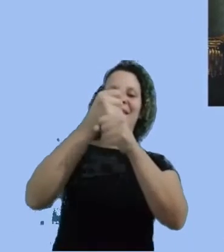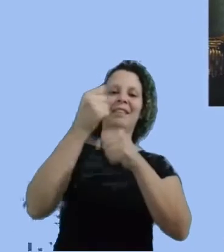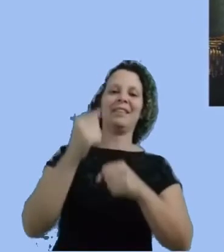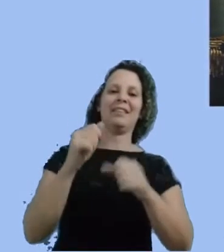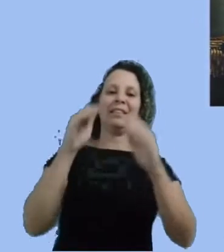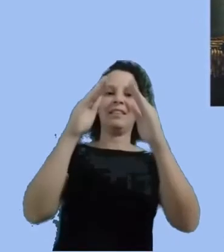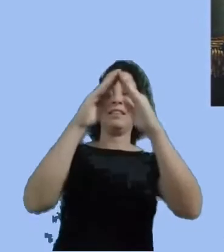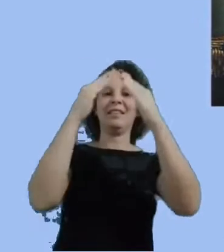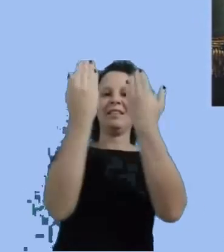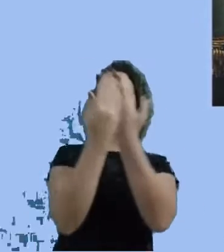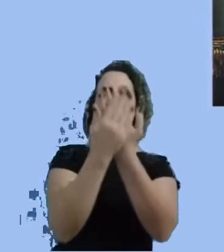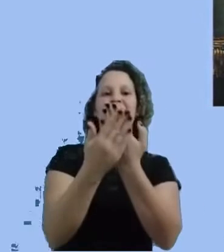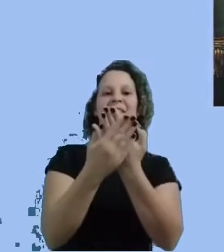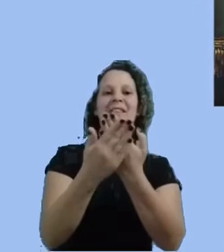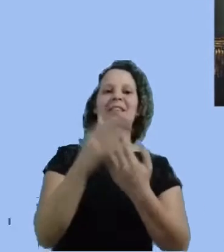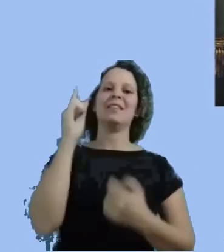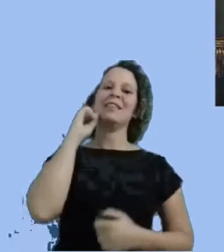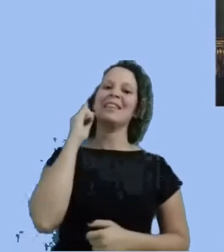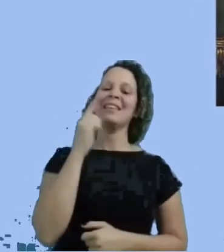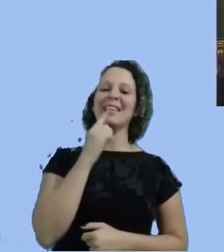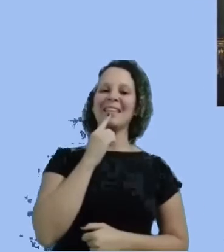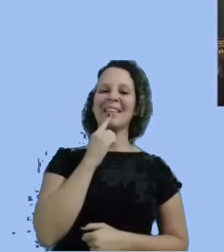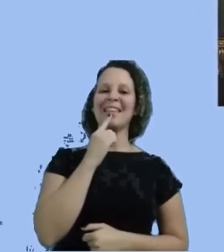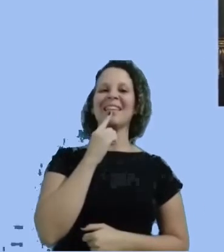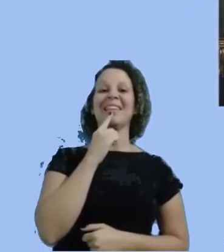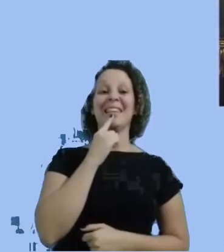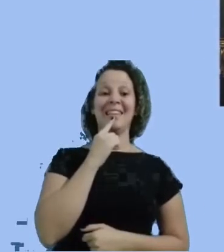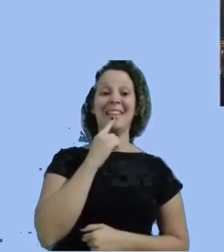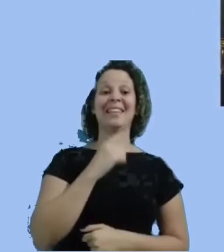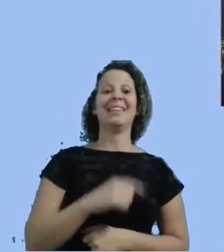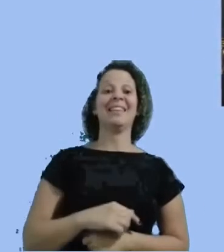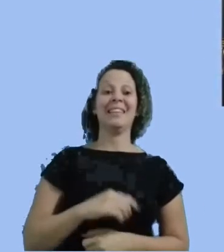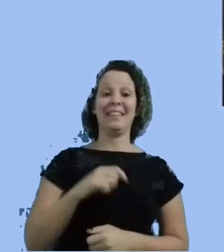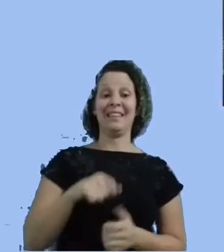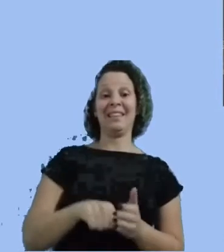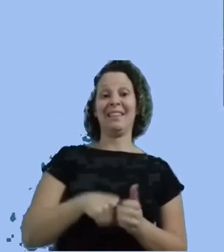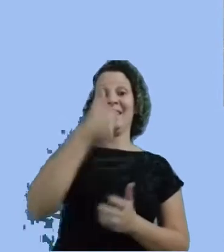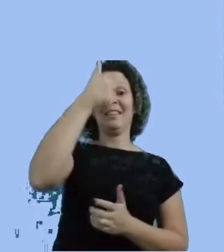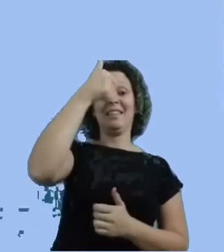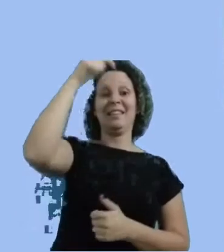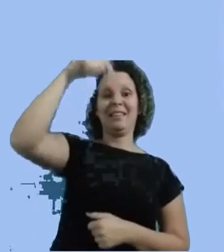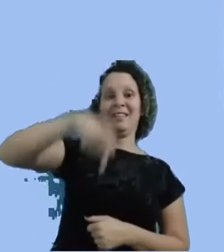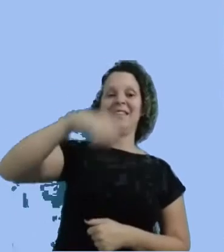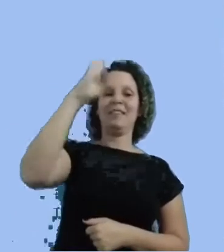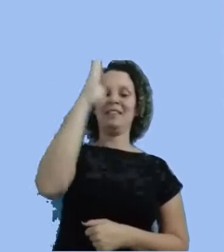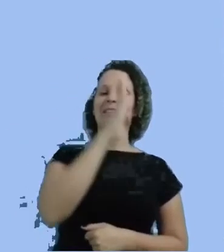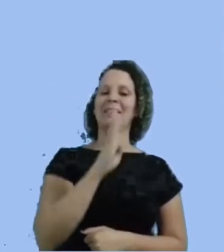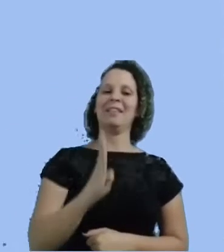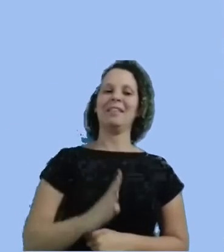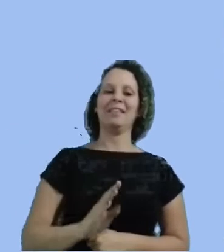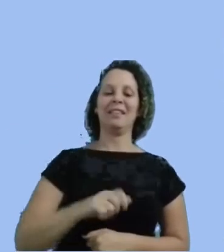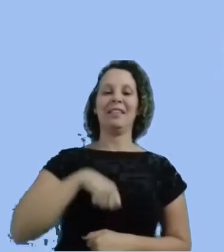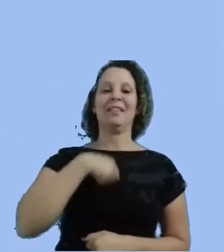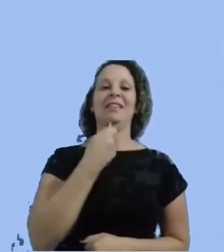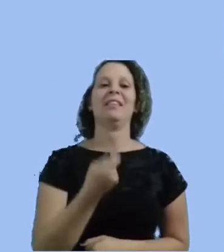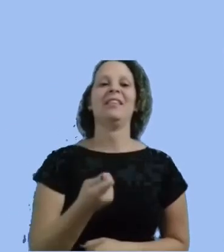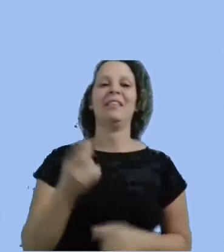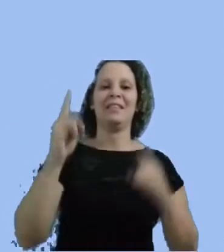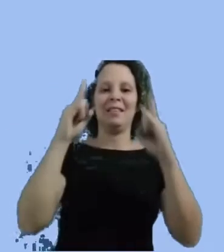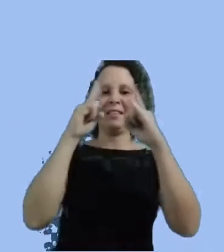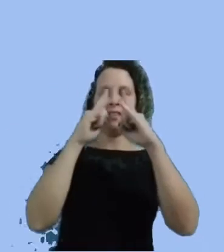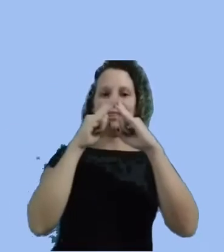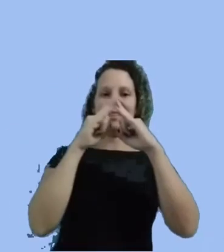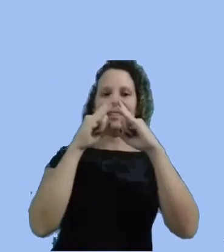construíram uma escola para surdos. Sim, a primeira aqui no Brasil. Este